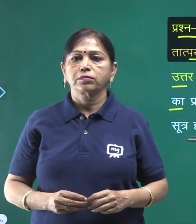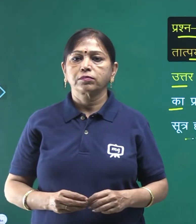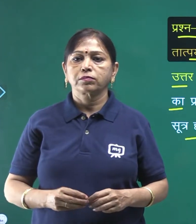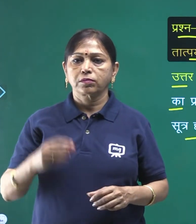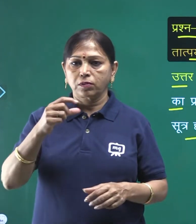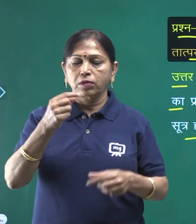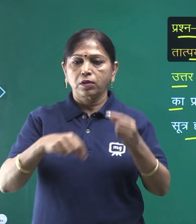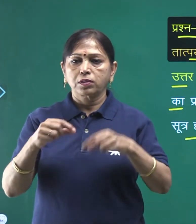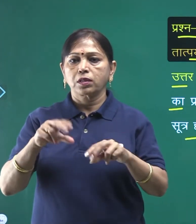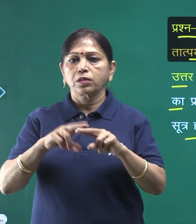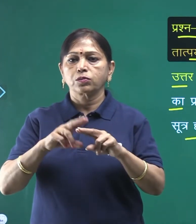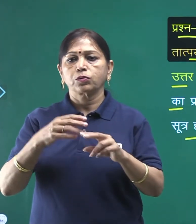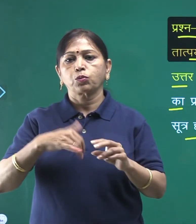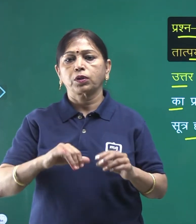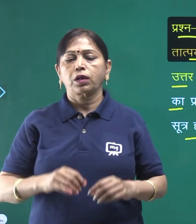रासायनिक सूत्र होता है।